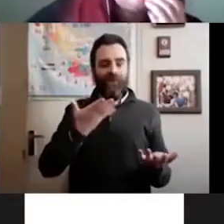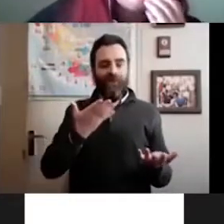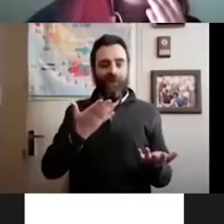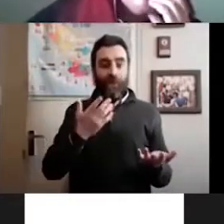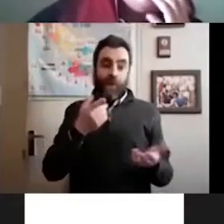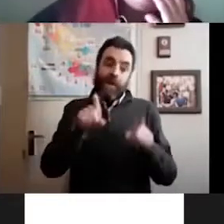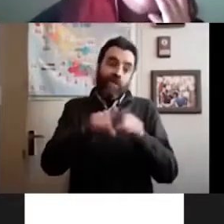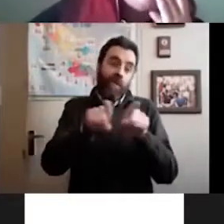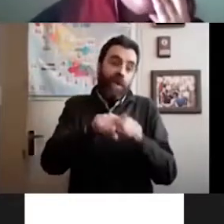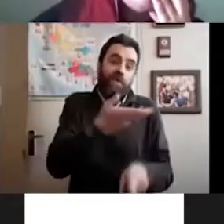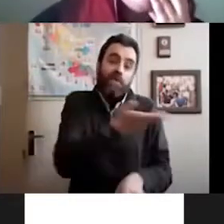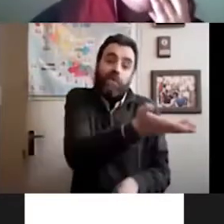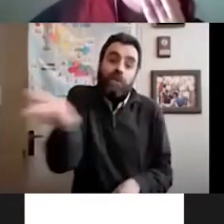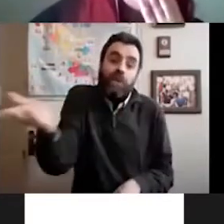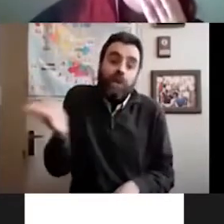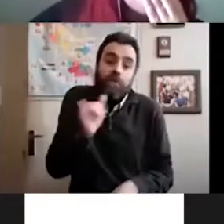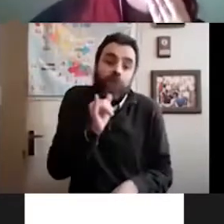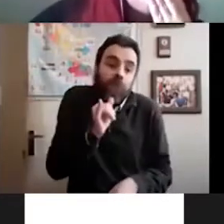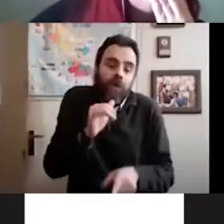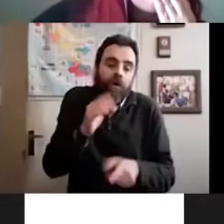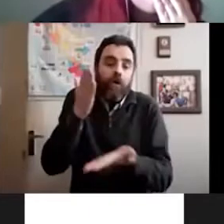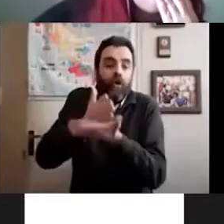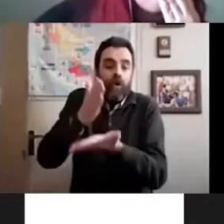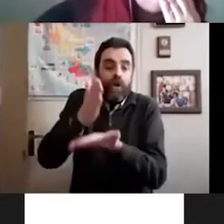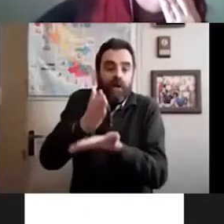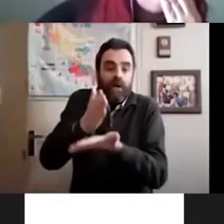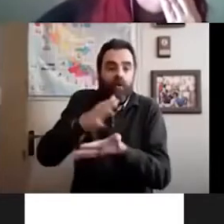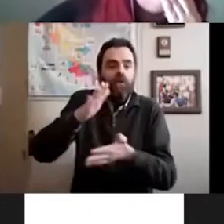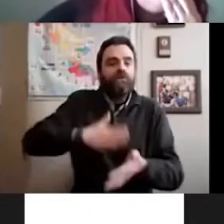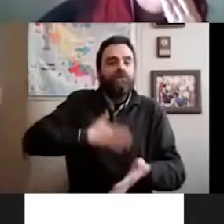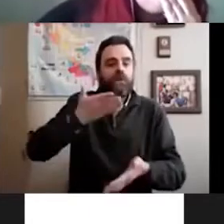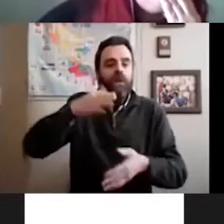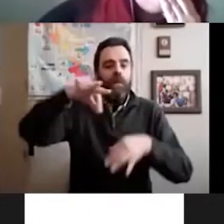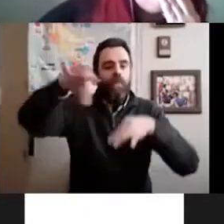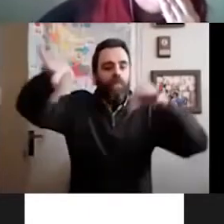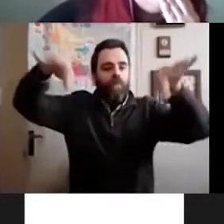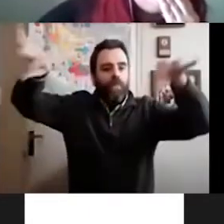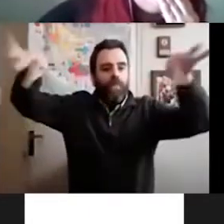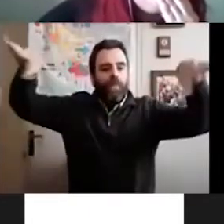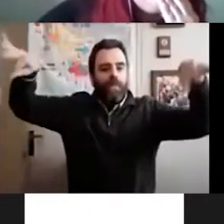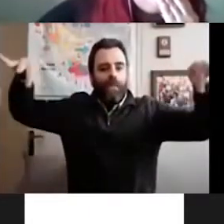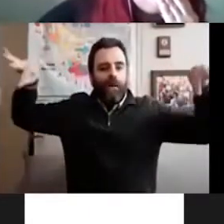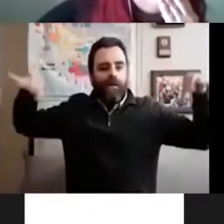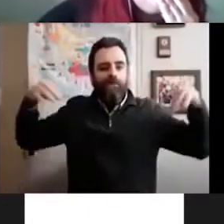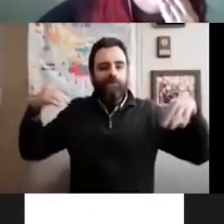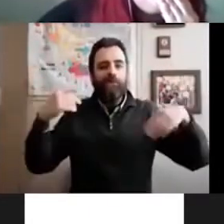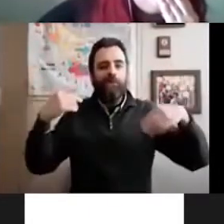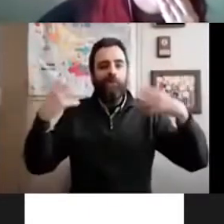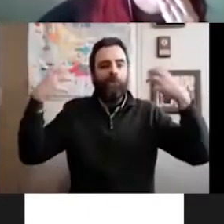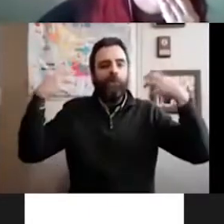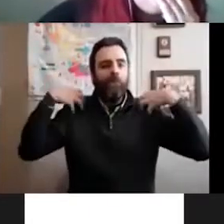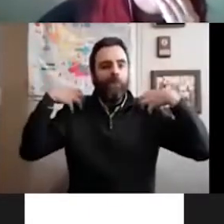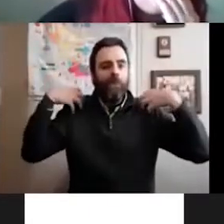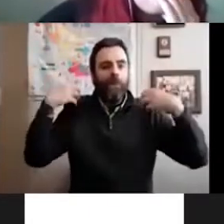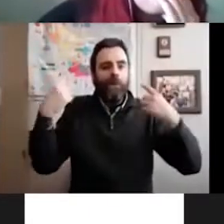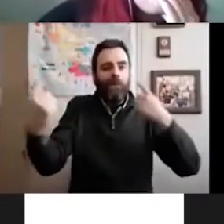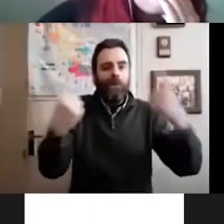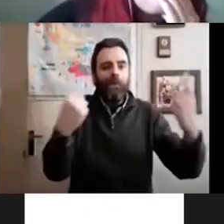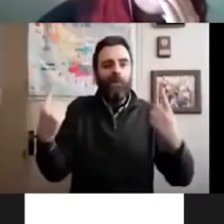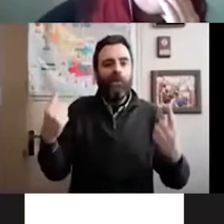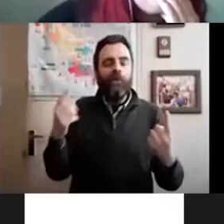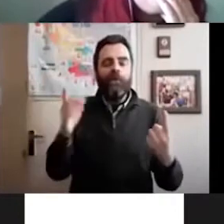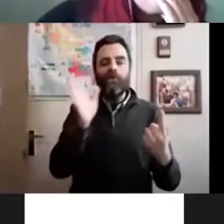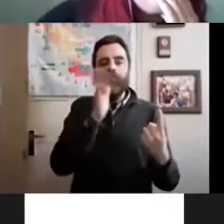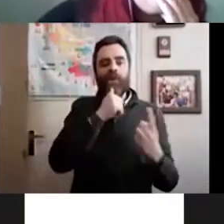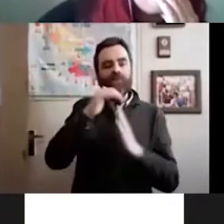otra, entonces es difícil. Yo me siento igual que ustedes a lo mejor, no lo sé. Las escuelas se sienten que están